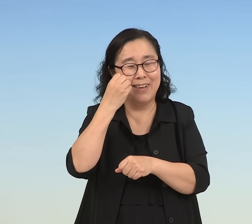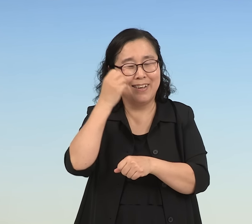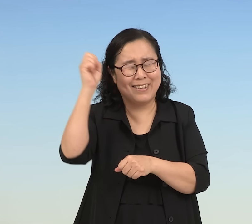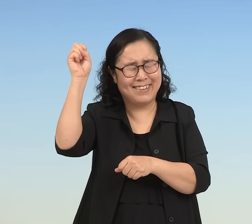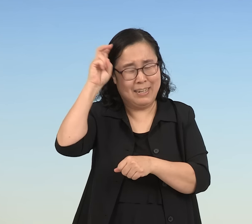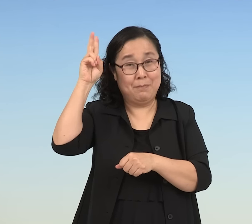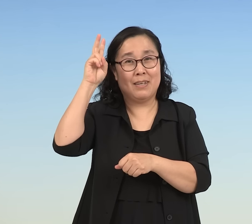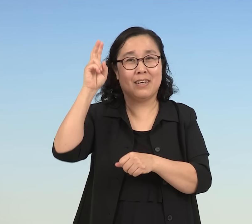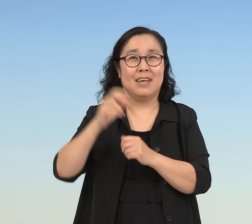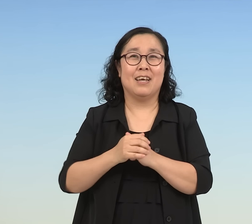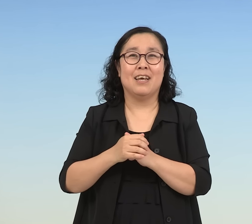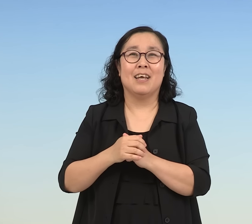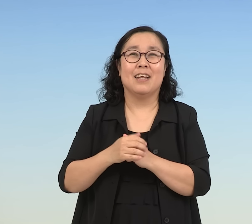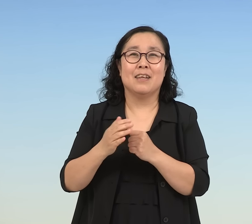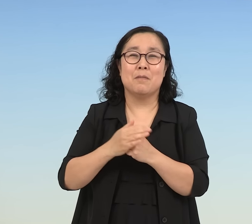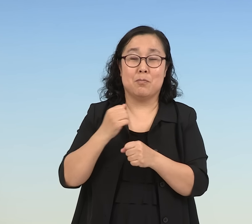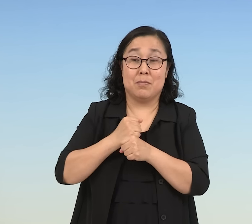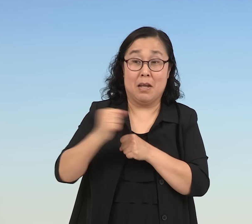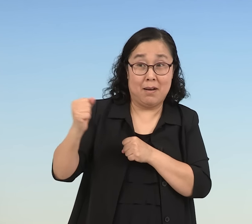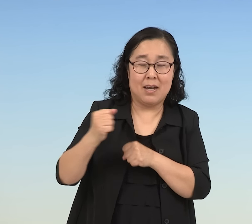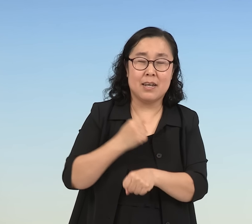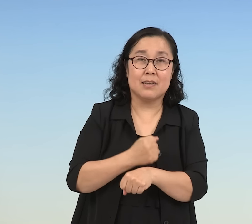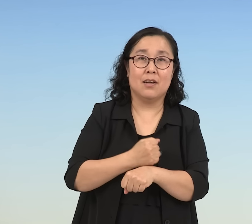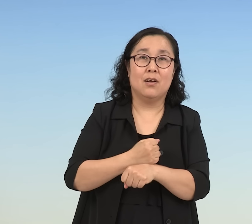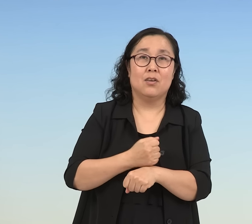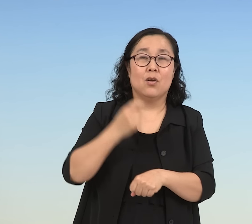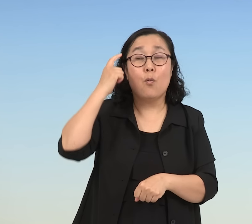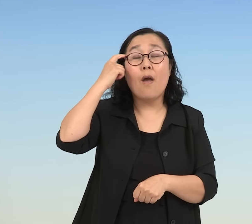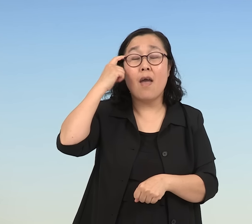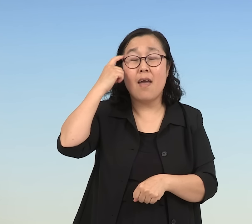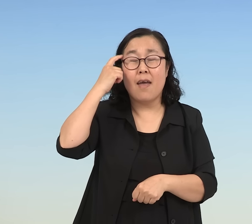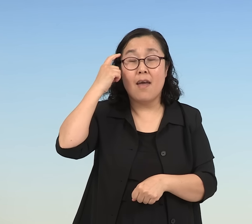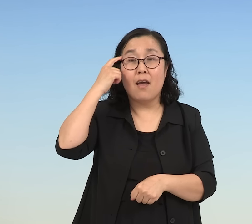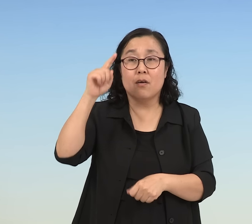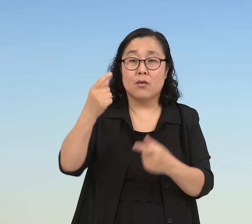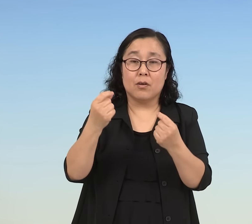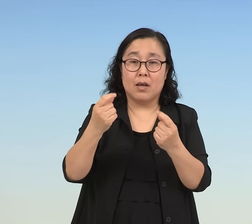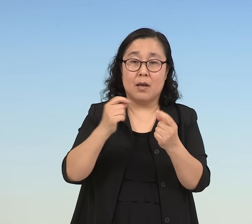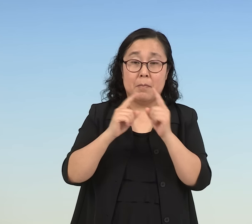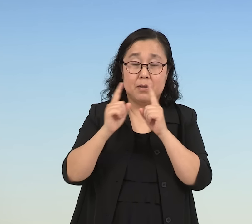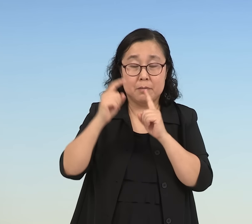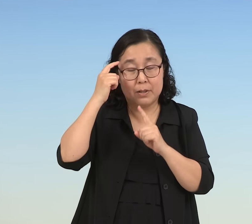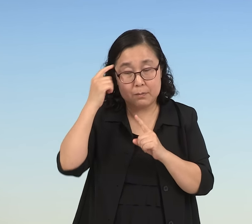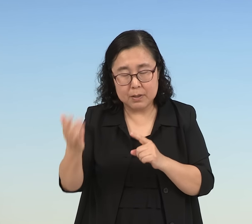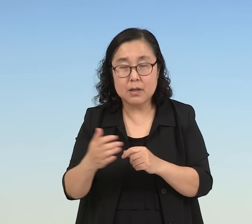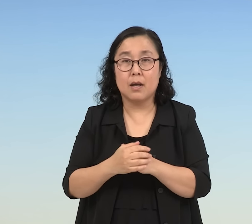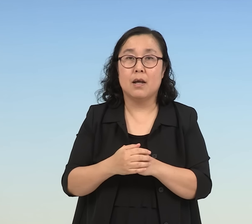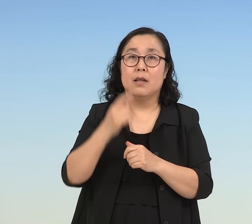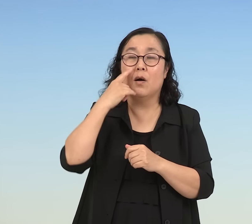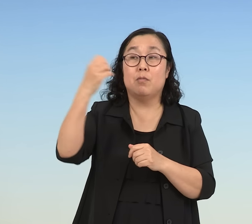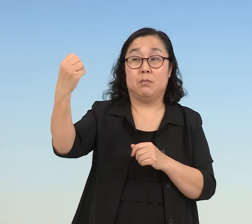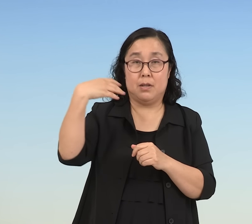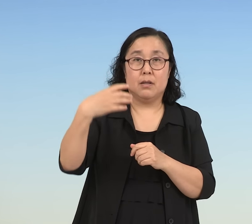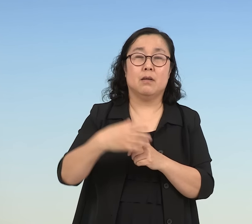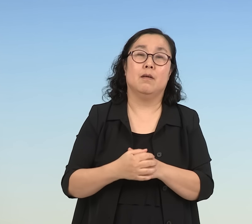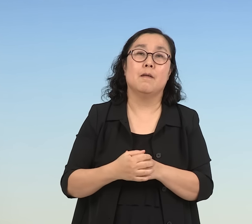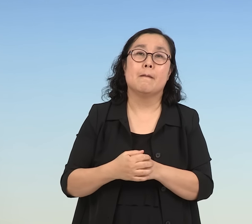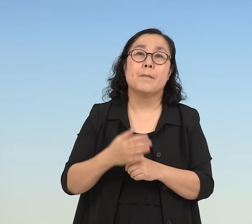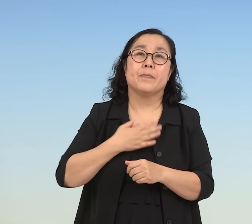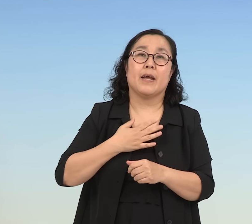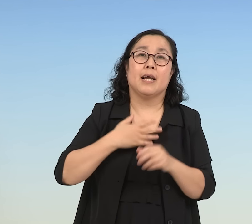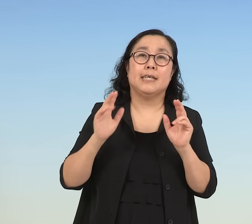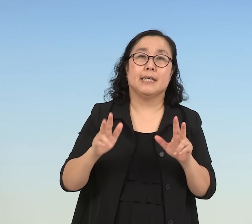좀 당황스럽잖아요. 그래서 제가 그 대답을 드리기 전에 갑자기 또 왜 그런 말씀을 하세요? 그랬더니 어머니 하시는